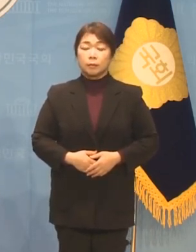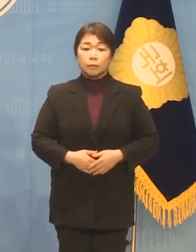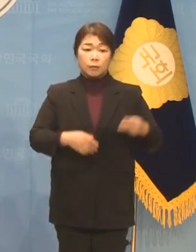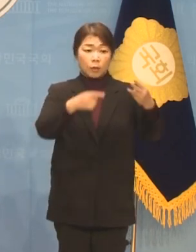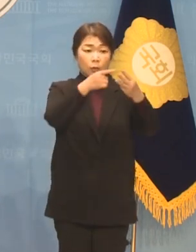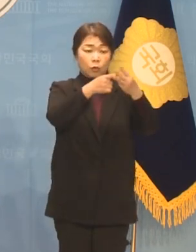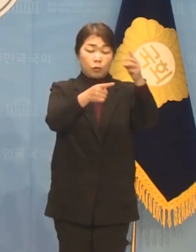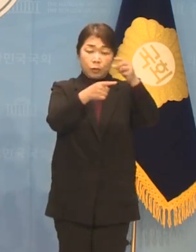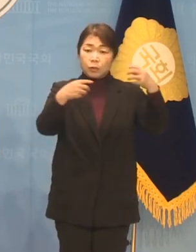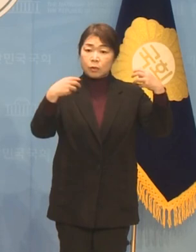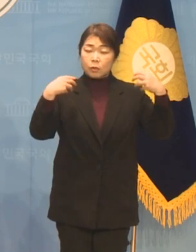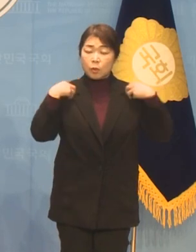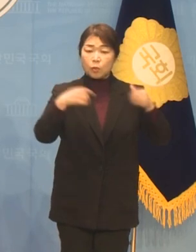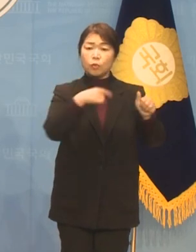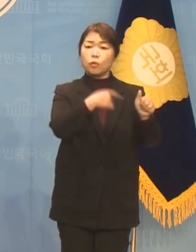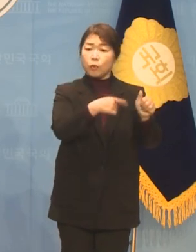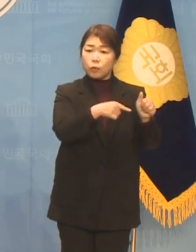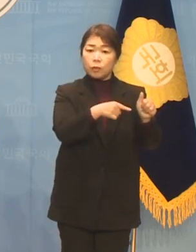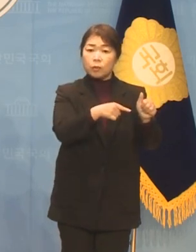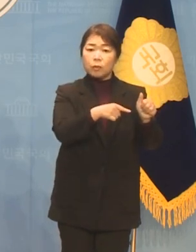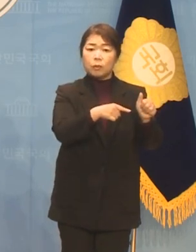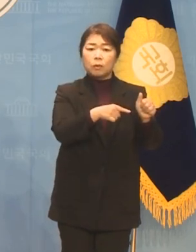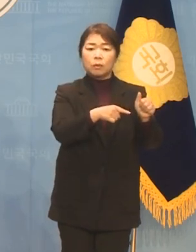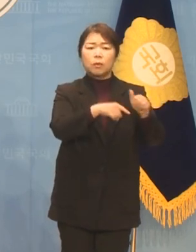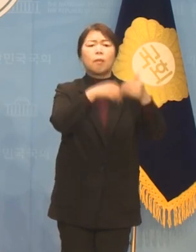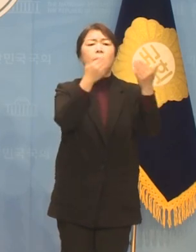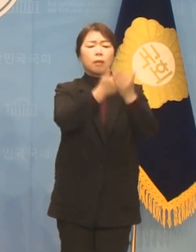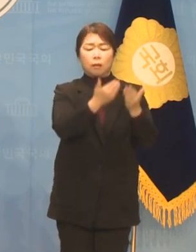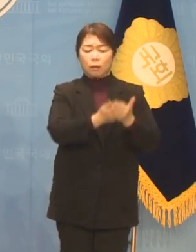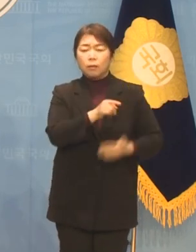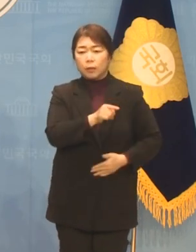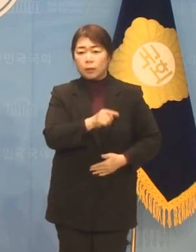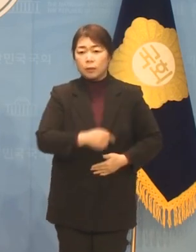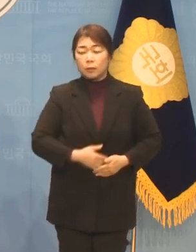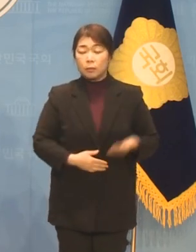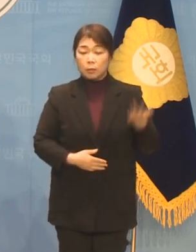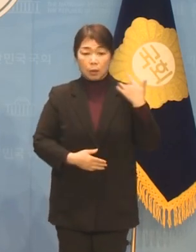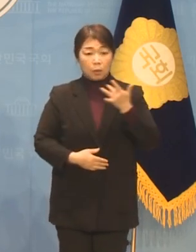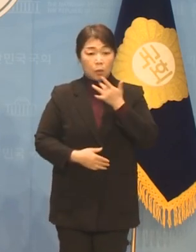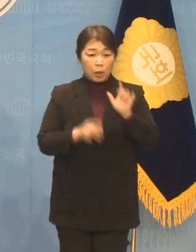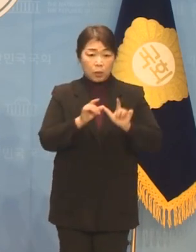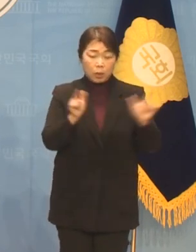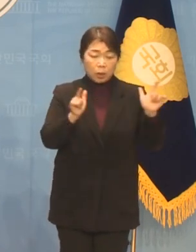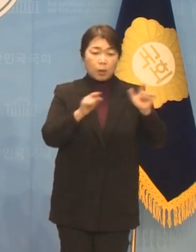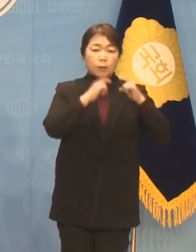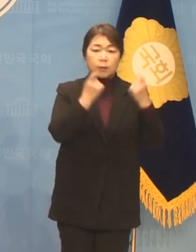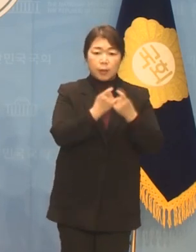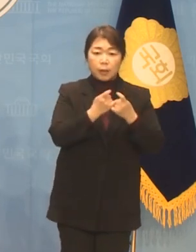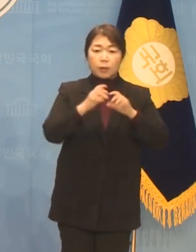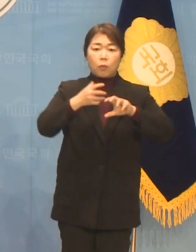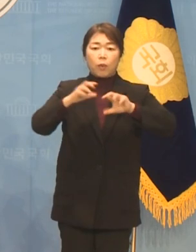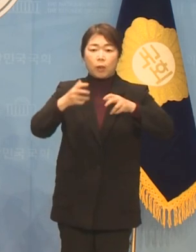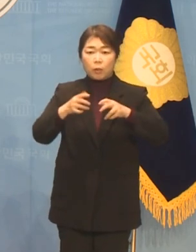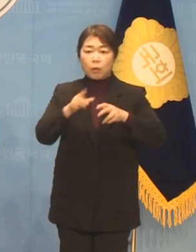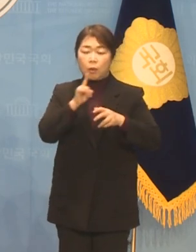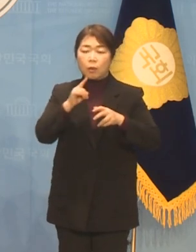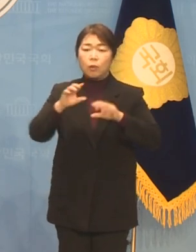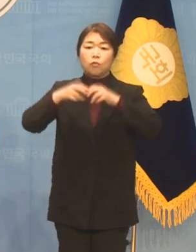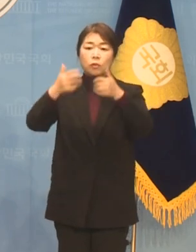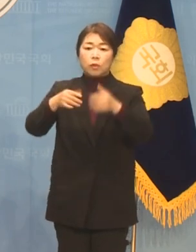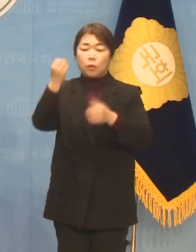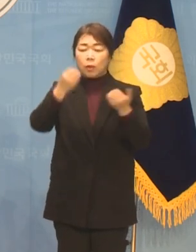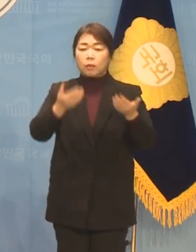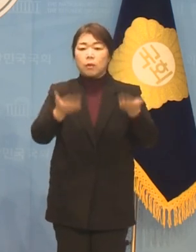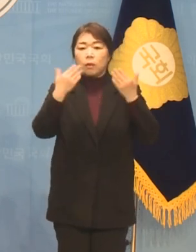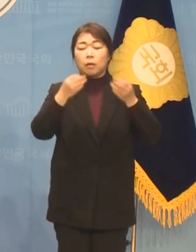윤석열 정부의 교육 시기가 빠르게 거꾸로 가고 있습니다. 지난 화요일 자사고, 외고, 국제고를 설립